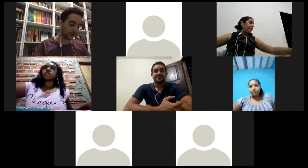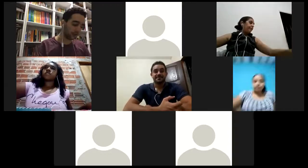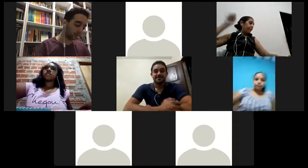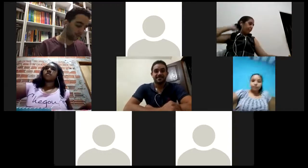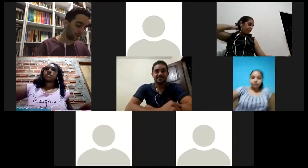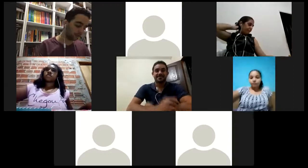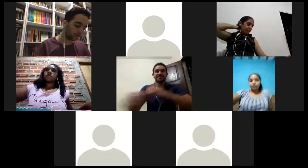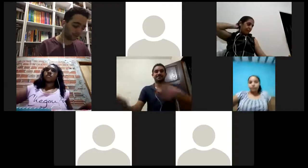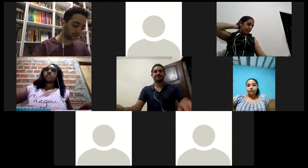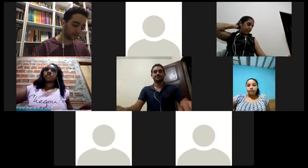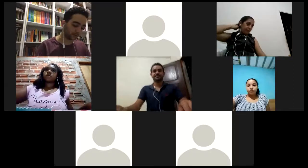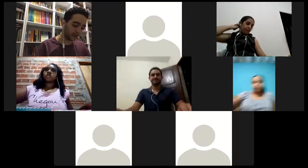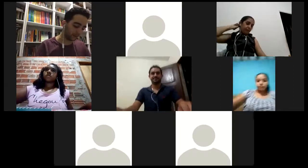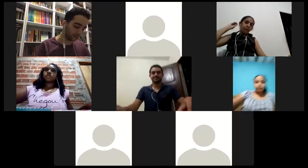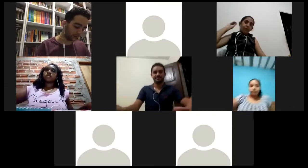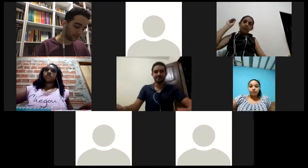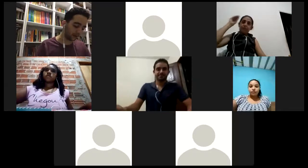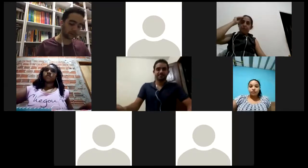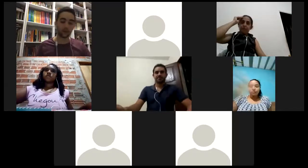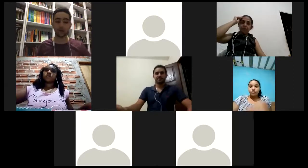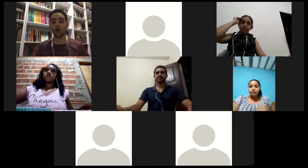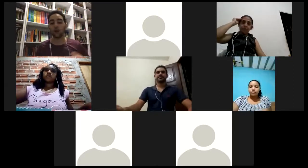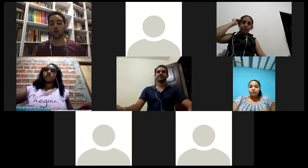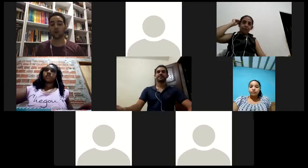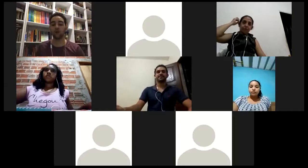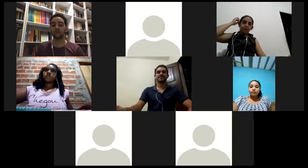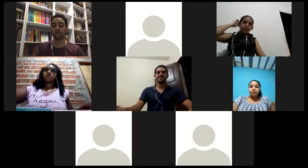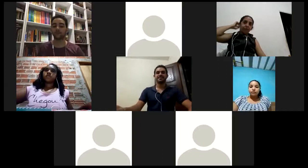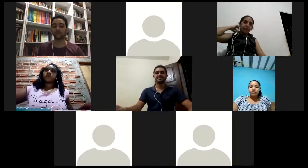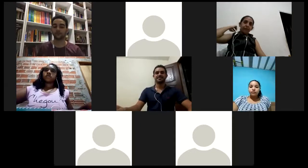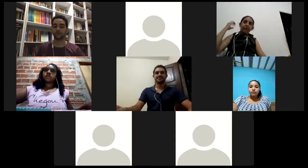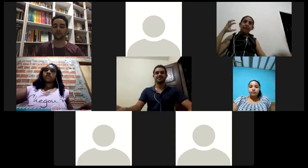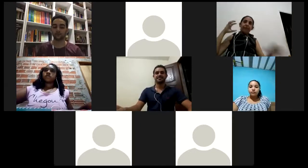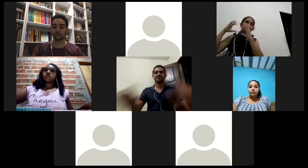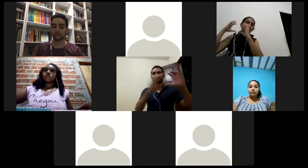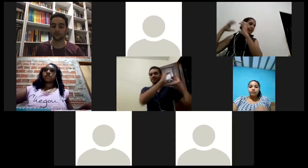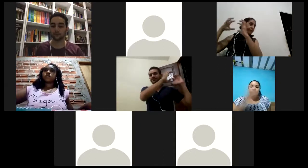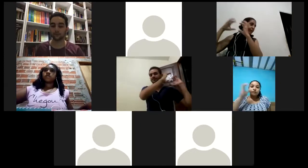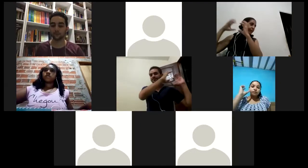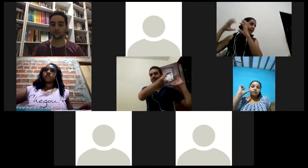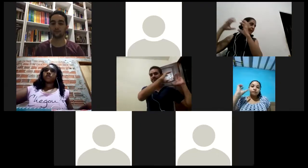conhecia, eu faço novamente o sinal. Mas bora lá. Coco.